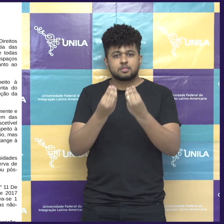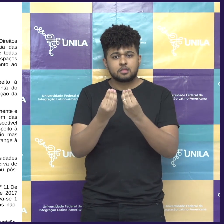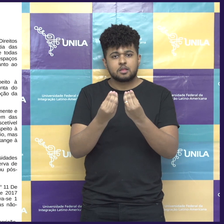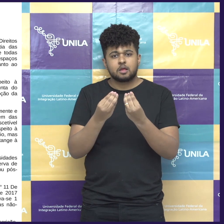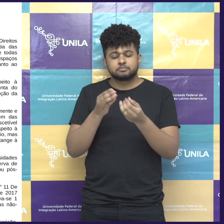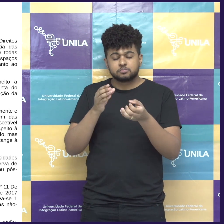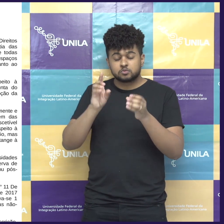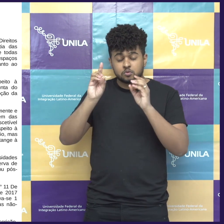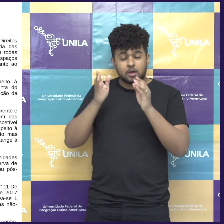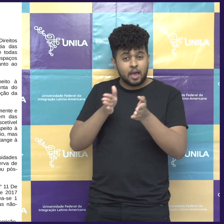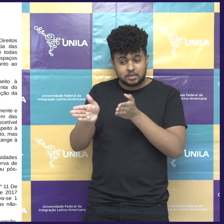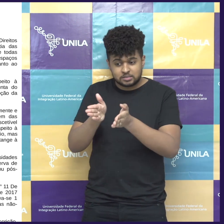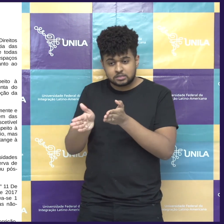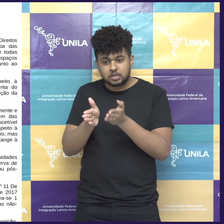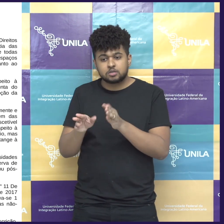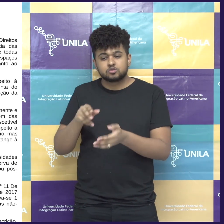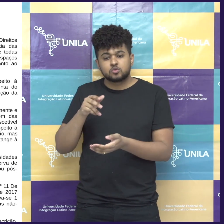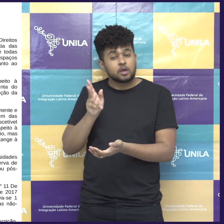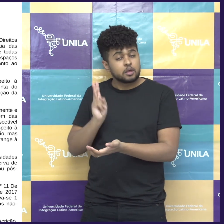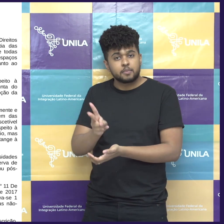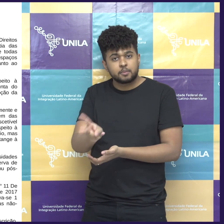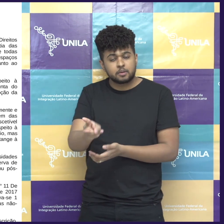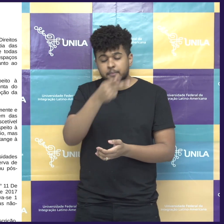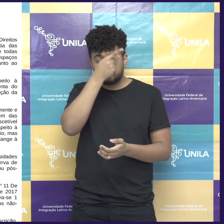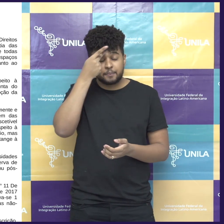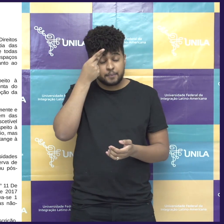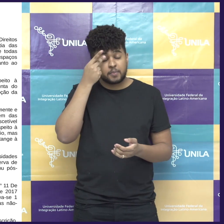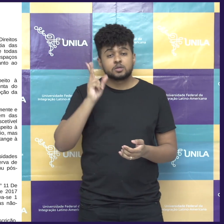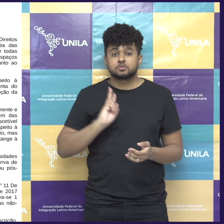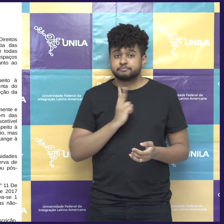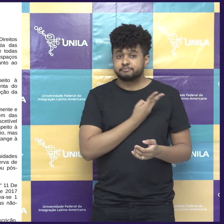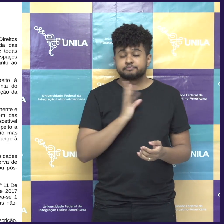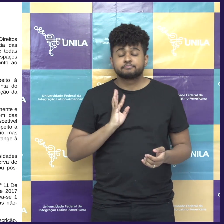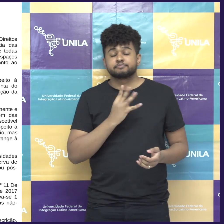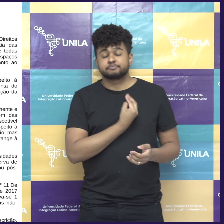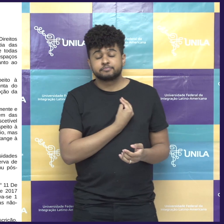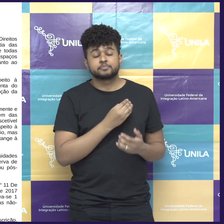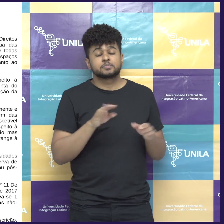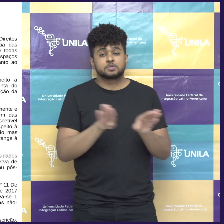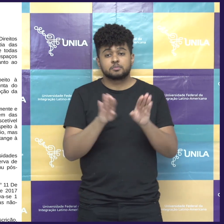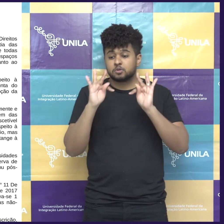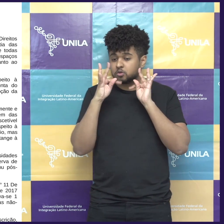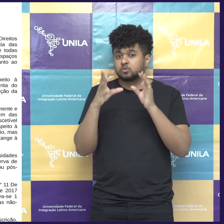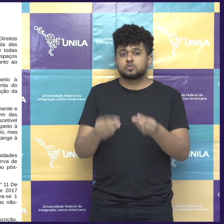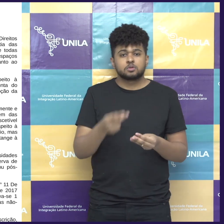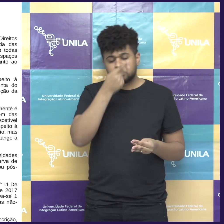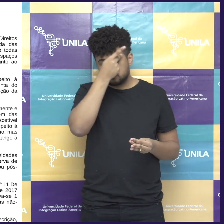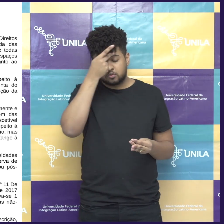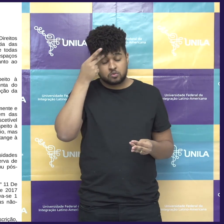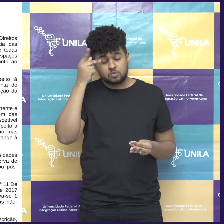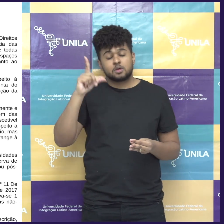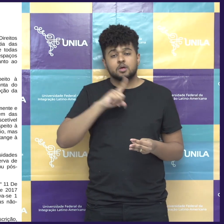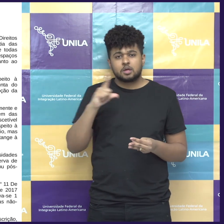condições de acesso e permanência de pessoas travestis e transexuais e todas aquelas que tenham